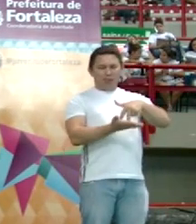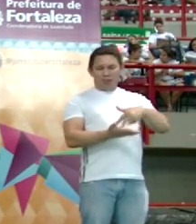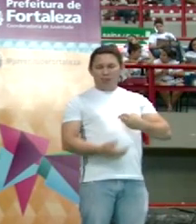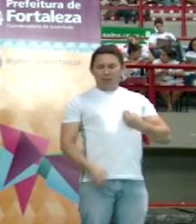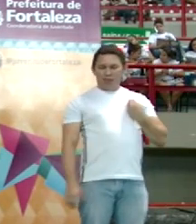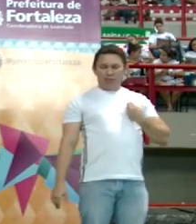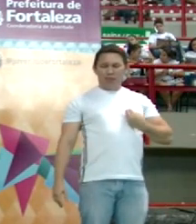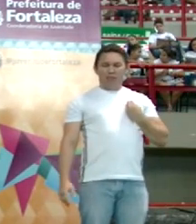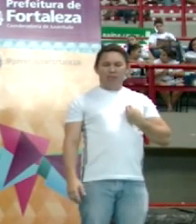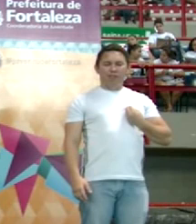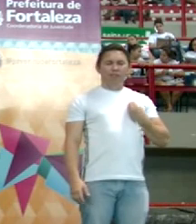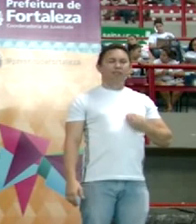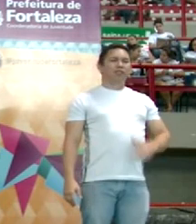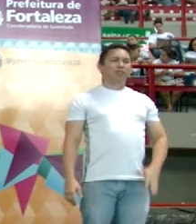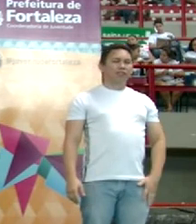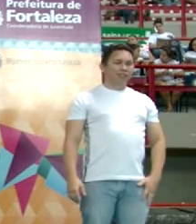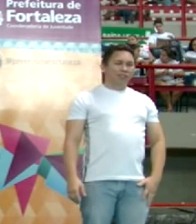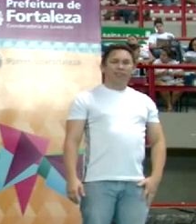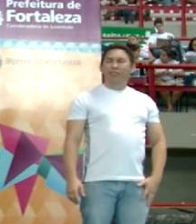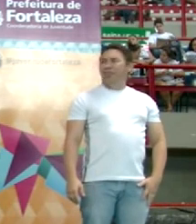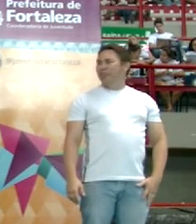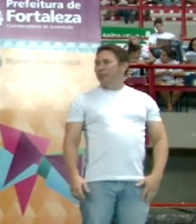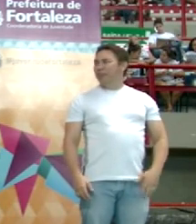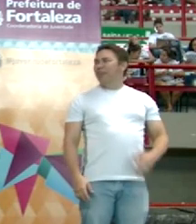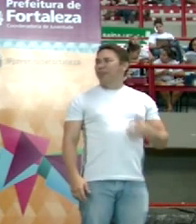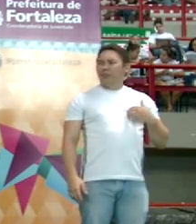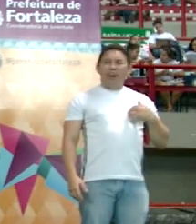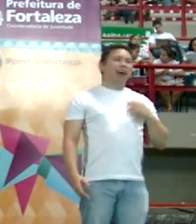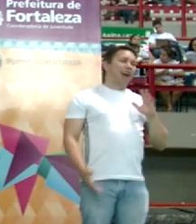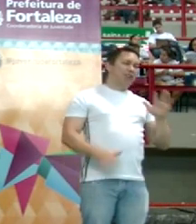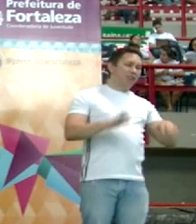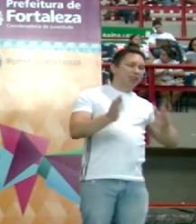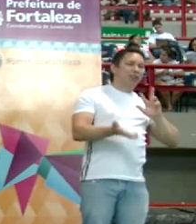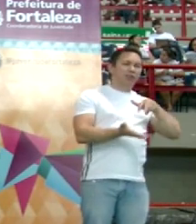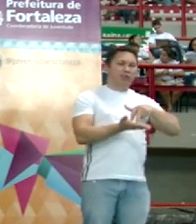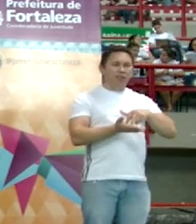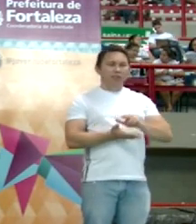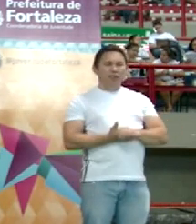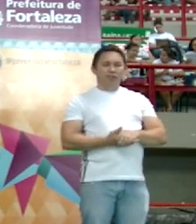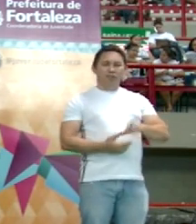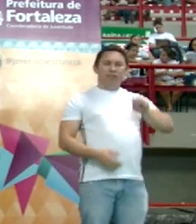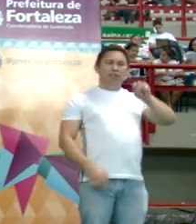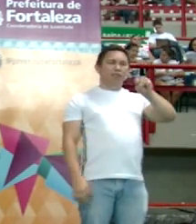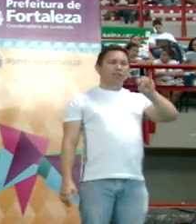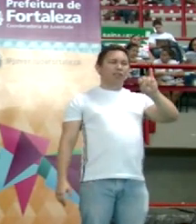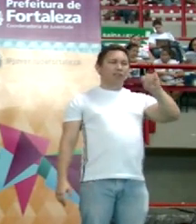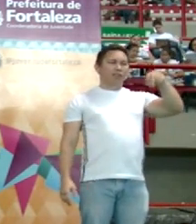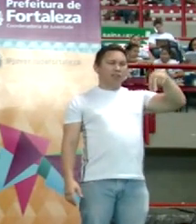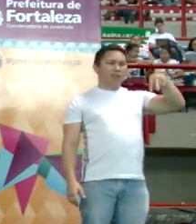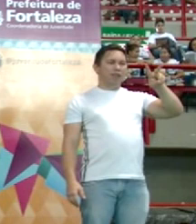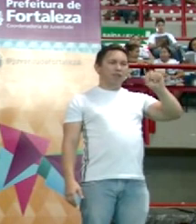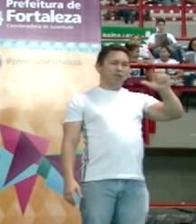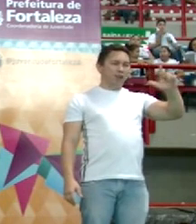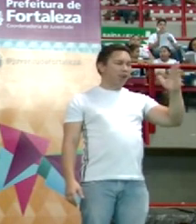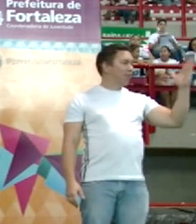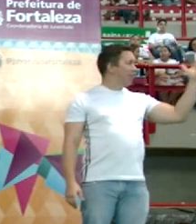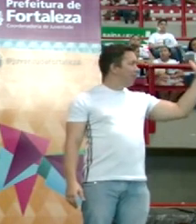vezes. Aliás, de vez em quando estou aparecendo por aqui. Meu nome é Simval, está aí no